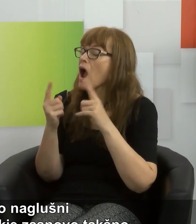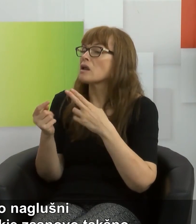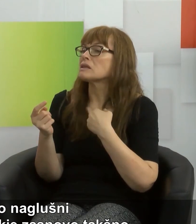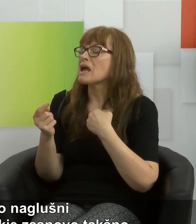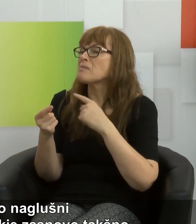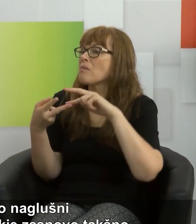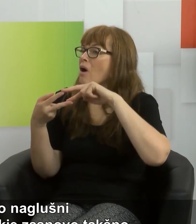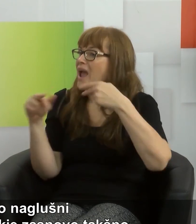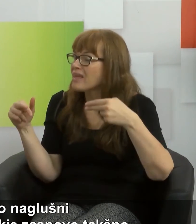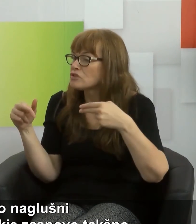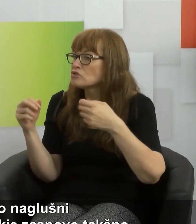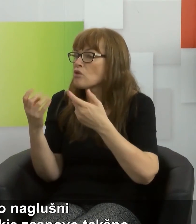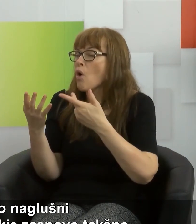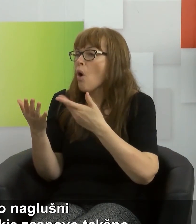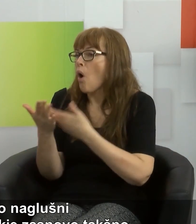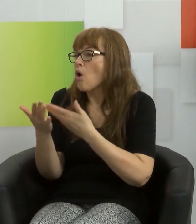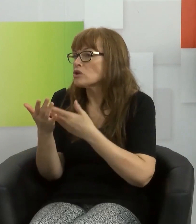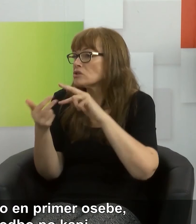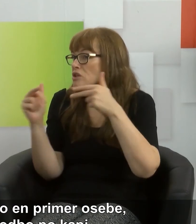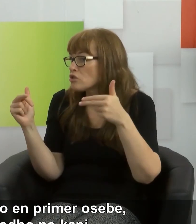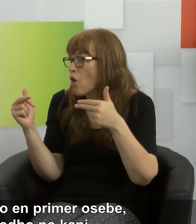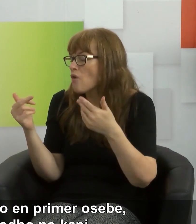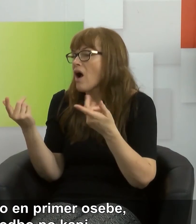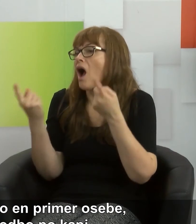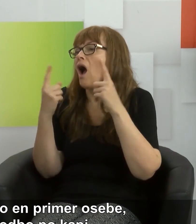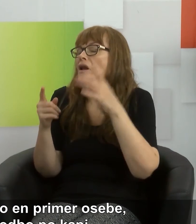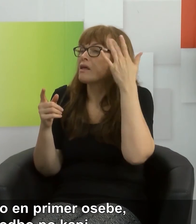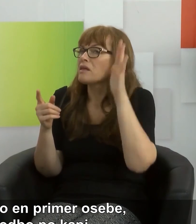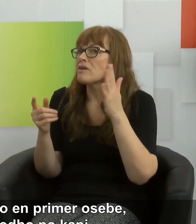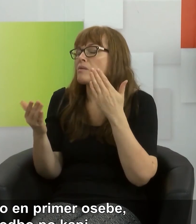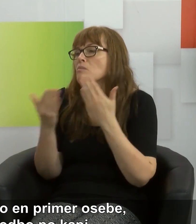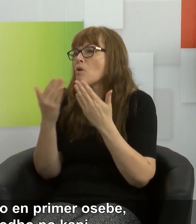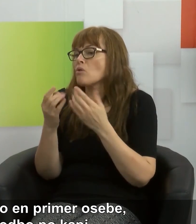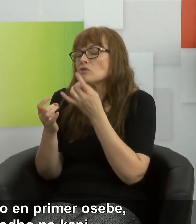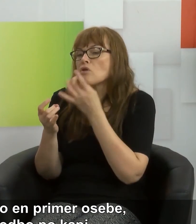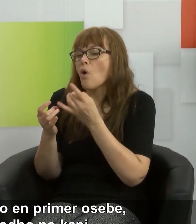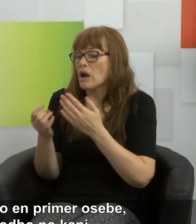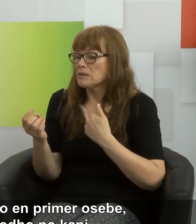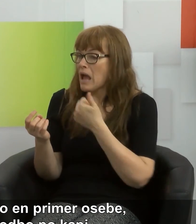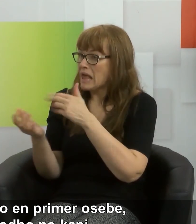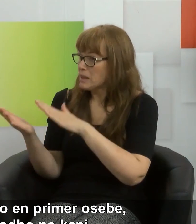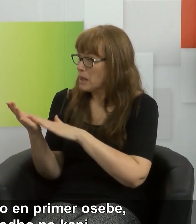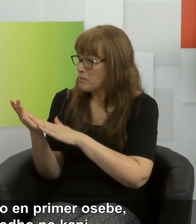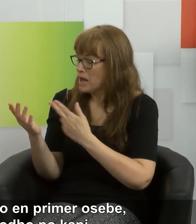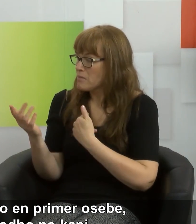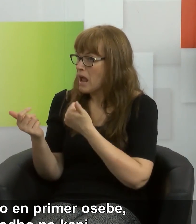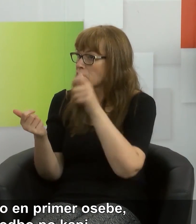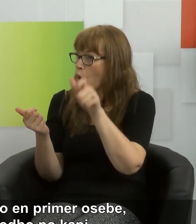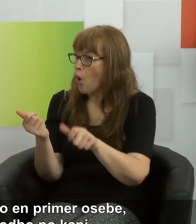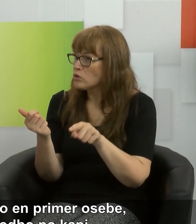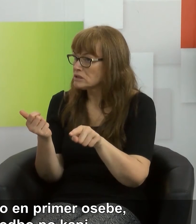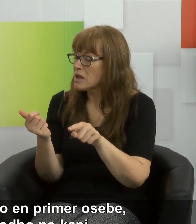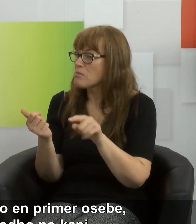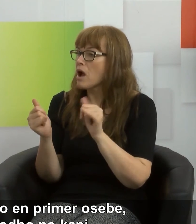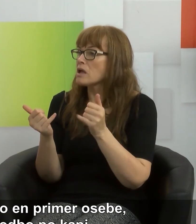imamo gensko nekje zasnovo takšno, ali ne vem, imamo zelo konkretno en primer osebe, ki